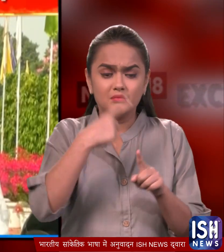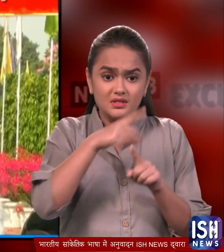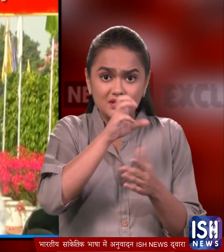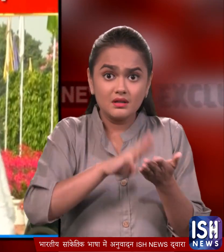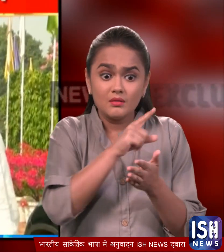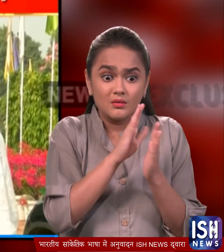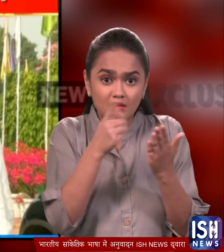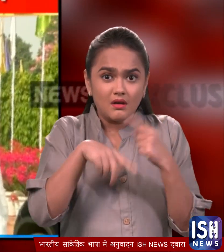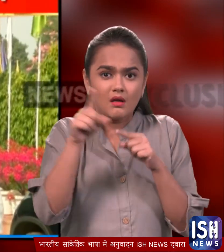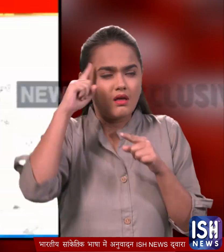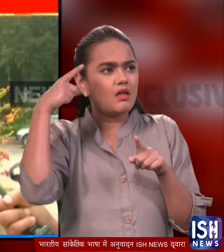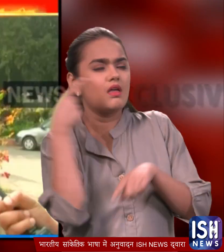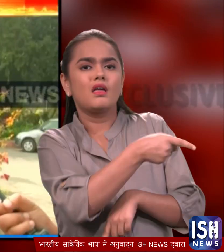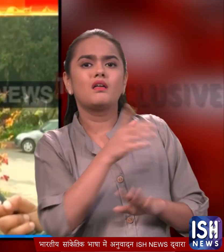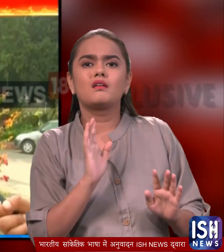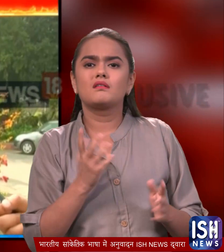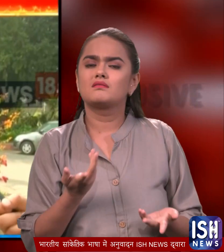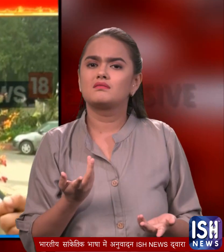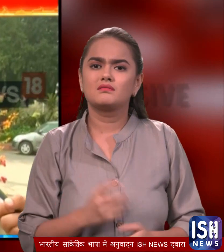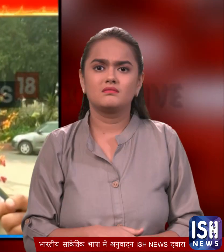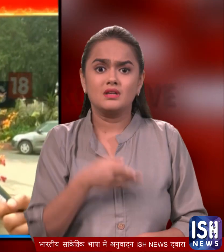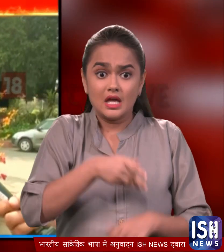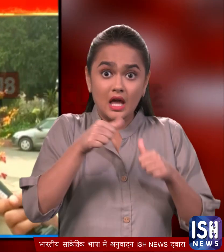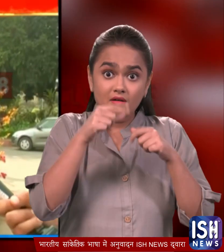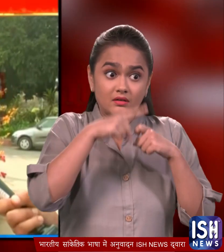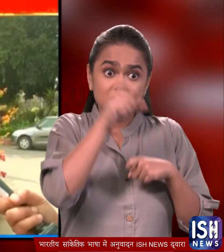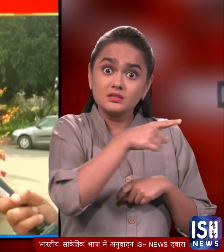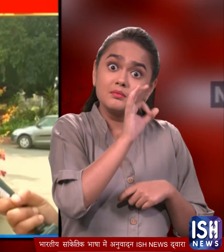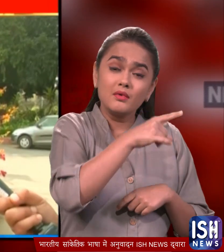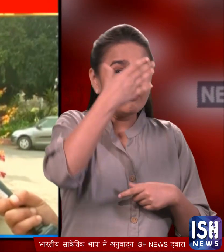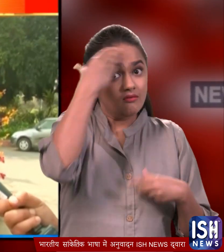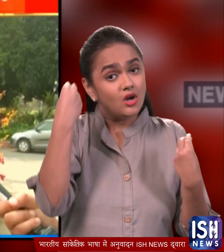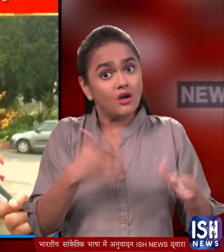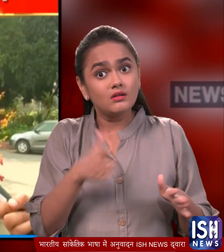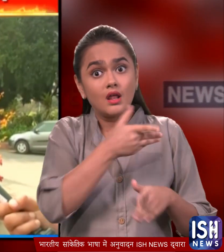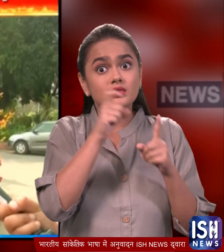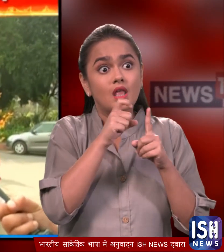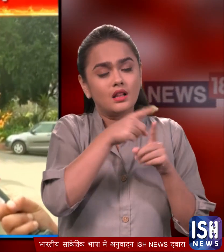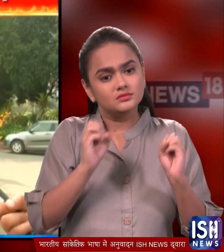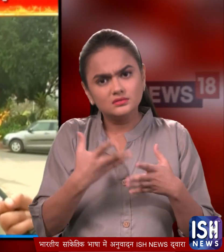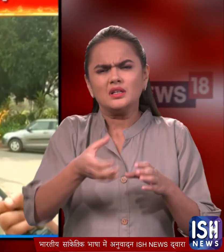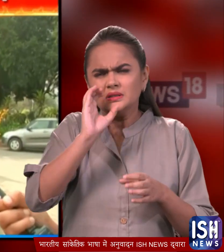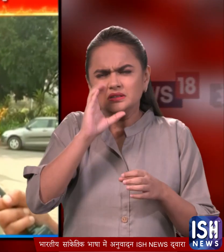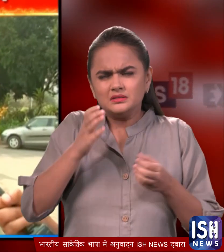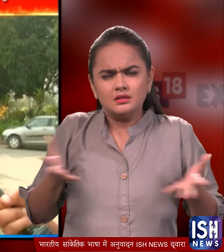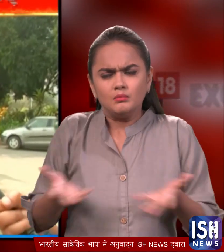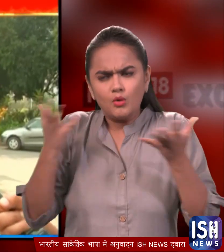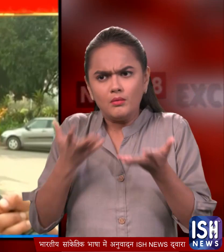किताब के बहाने उन पर निशाना साधा। आज वही अरविंद केजरीवाल इस स्वराज को भूल गए हैं और दिल्ली को नशे की नगरी बनाने के